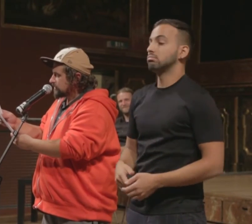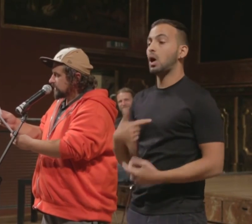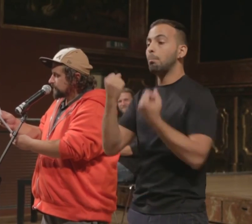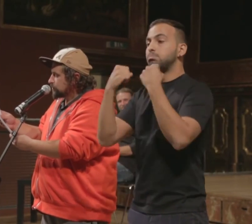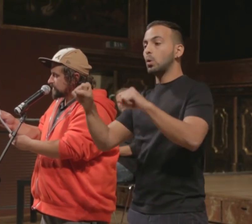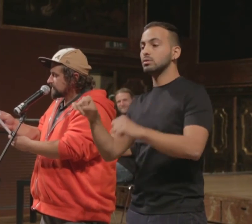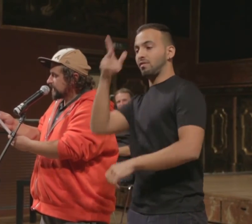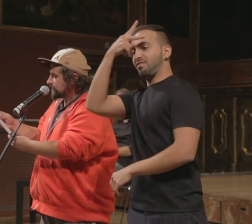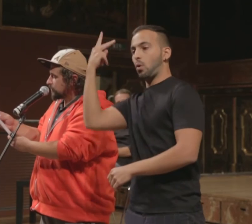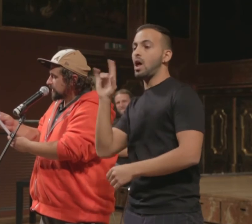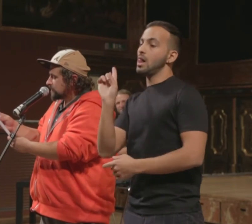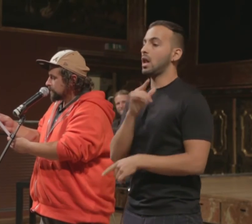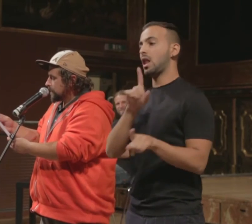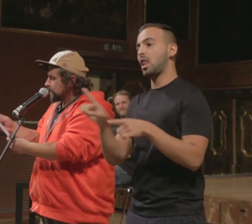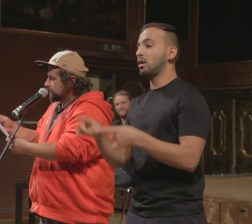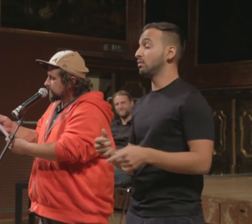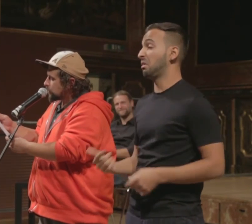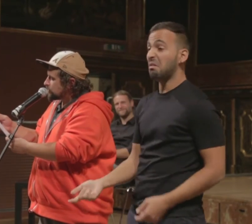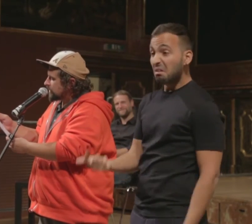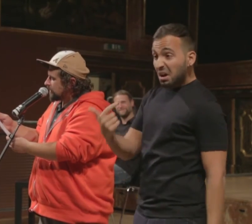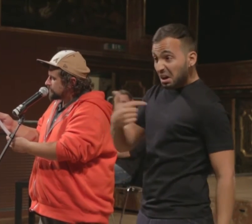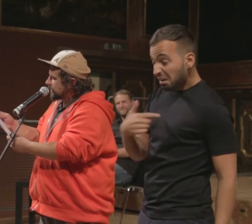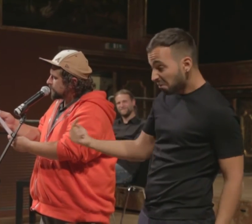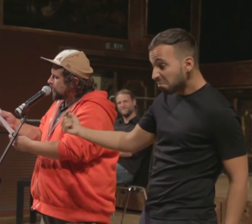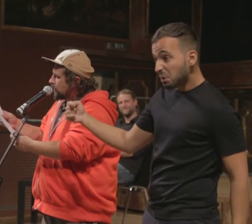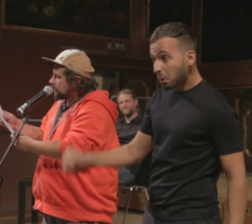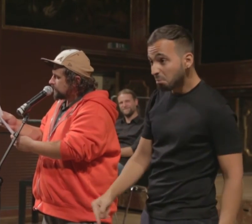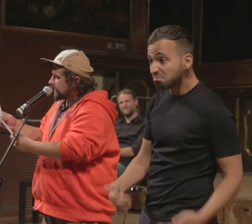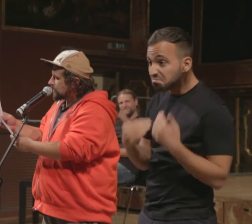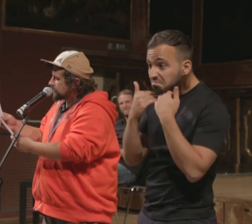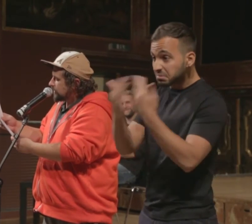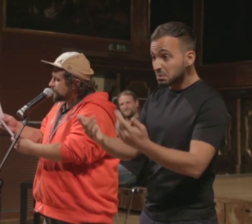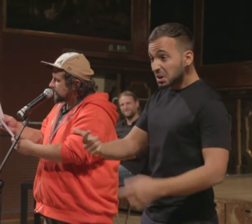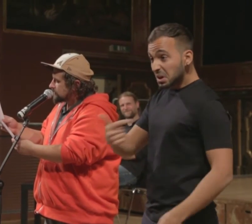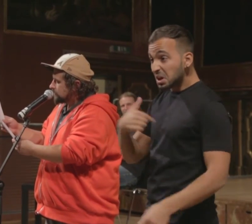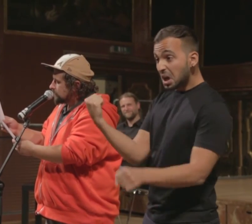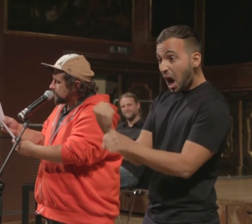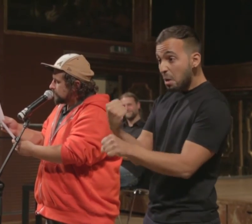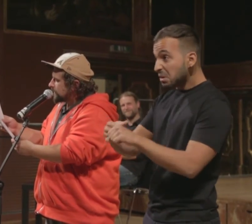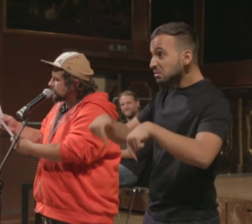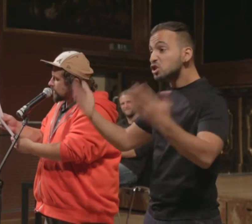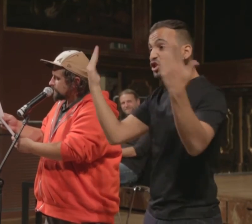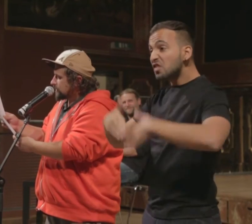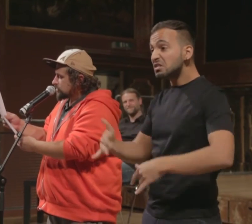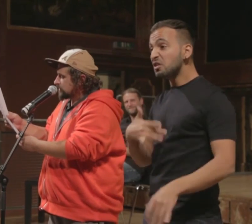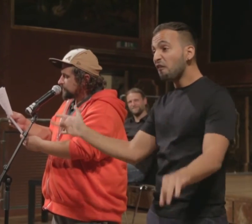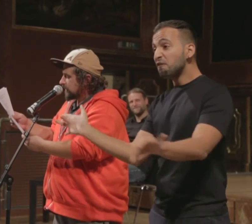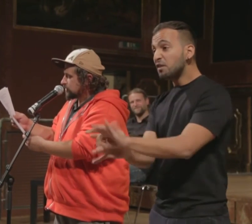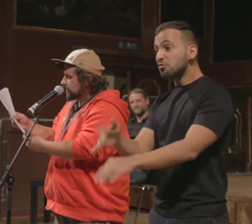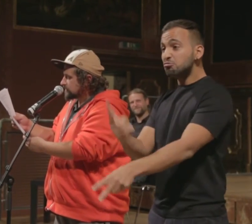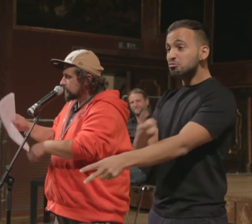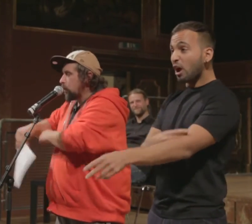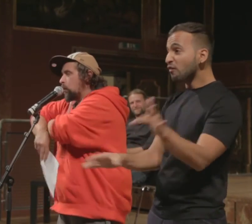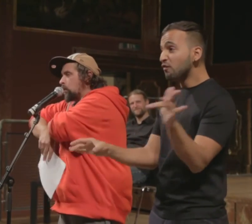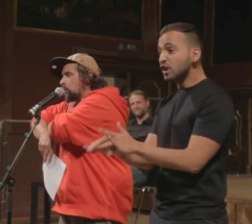bosnisches Volkslied, was übersetzt in etwa so geht. Wenn ich rot sehe, sehe ich blau, wenn ich arbeite, dann schwarz. Fick den Staat, ich will